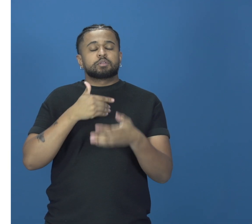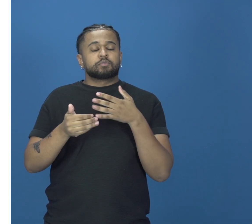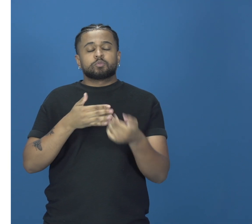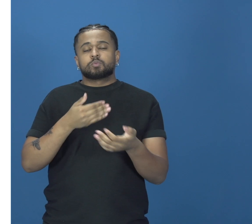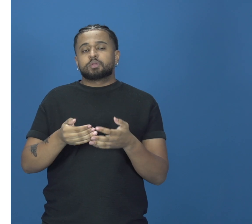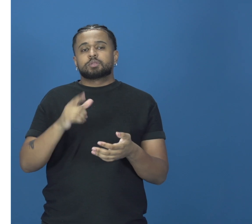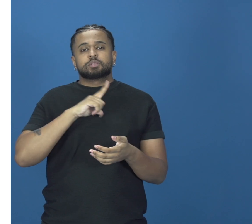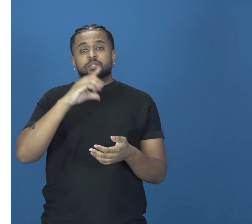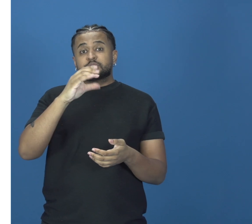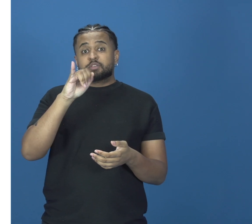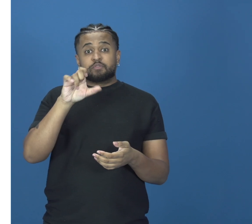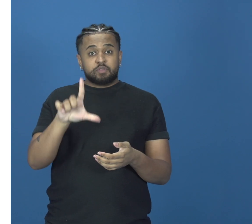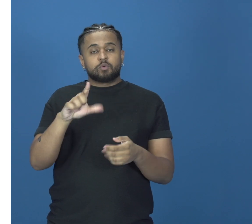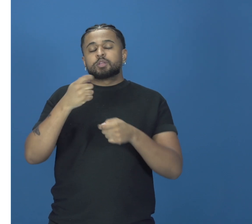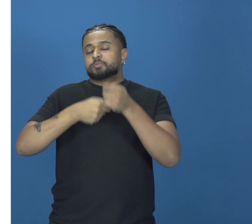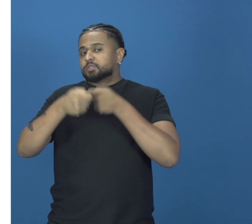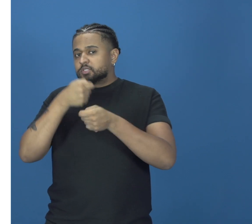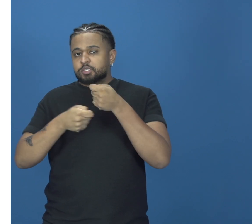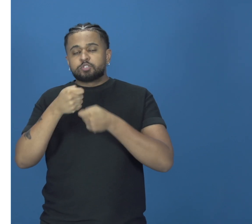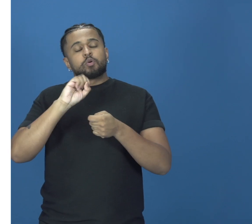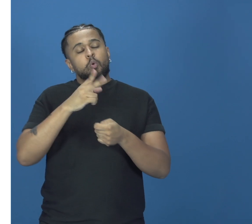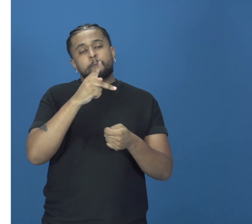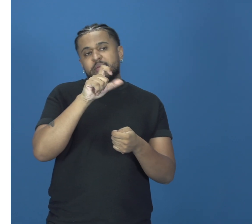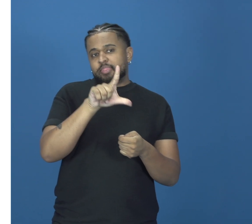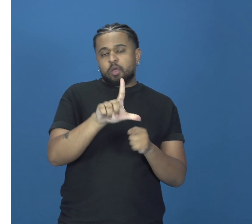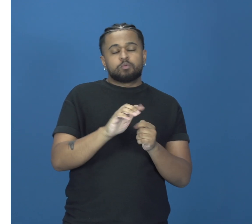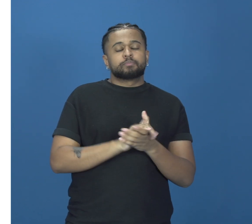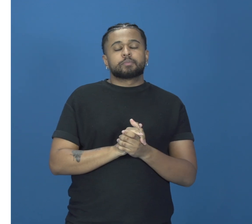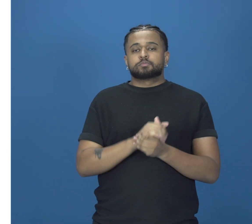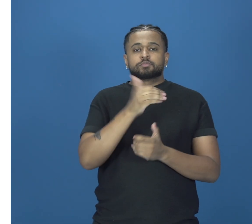sanções de natureza civil, administrativa e ou penal.